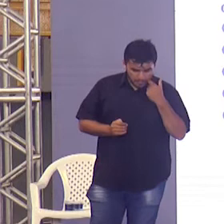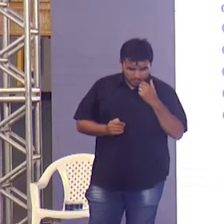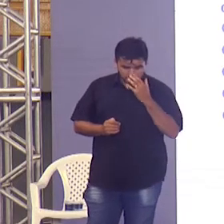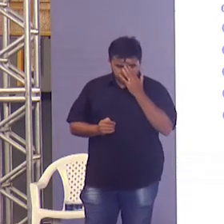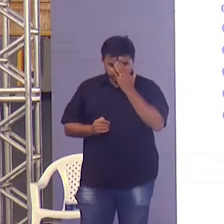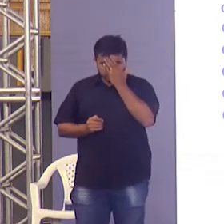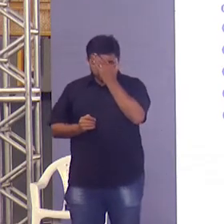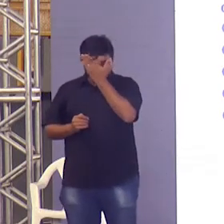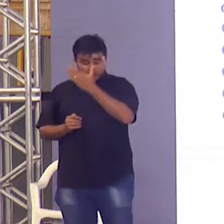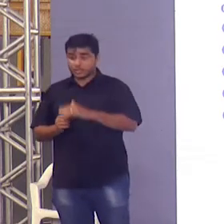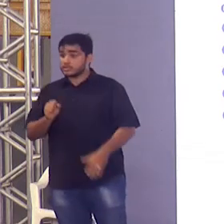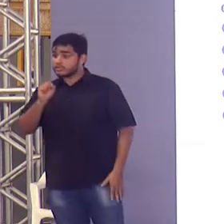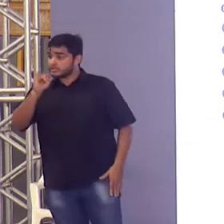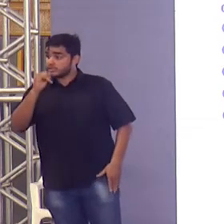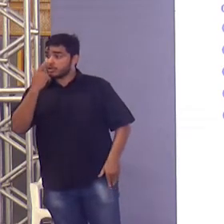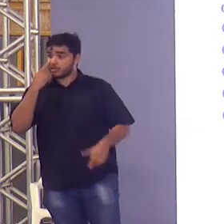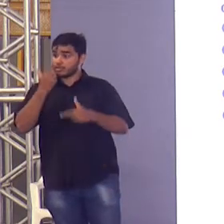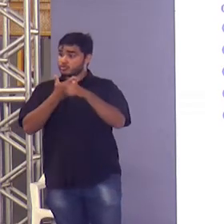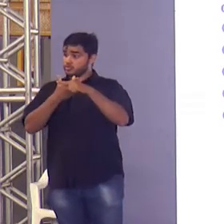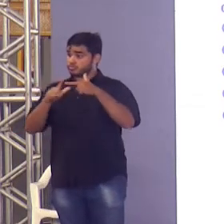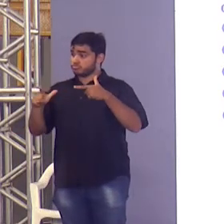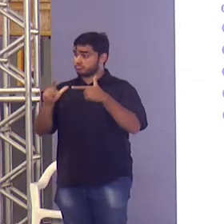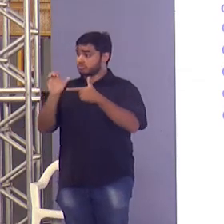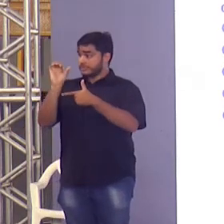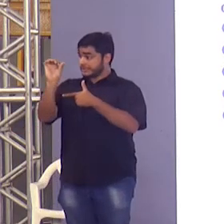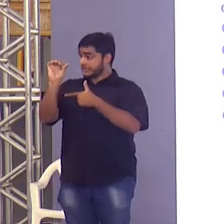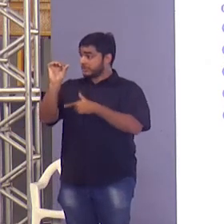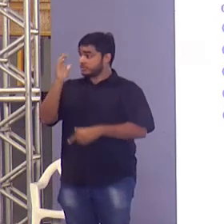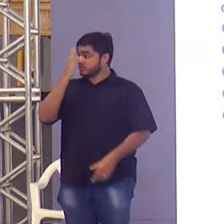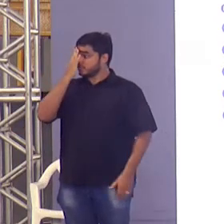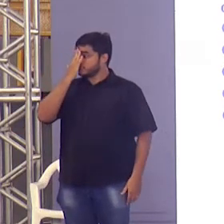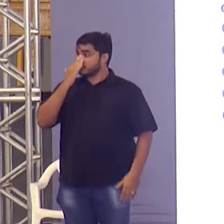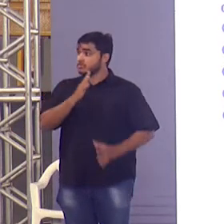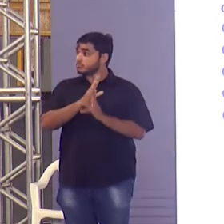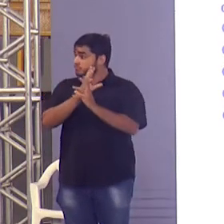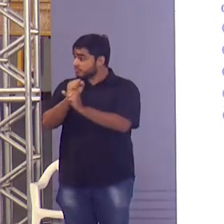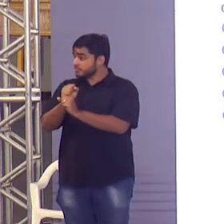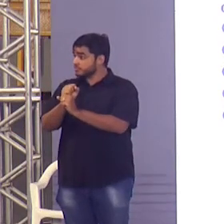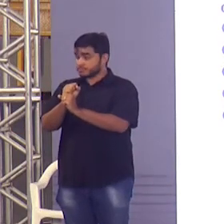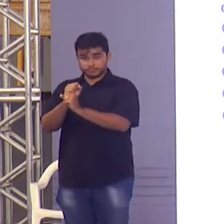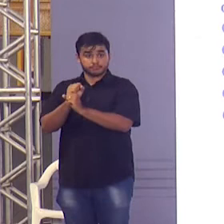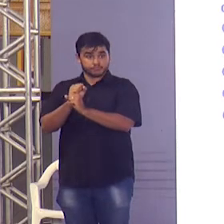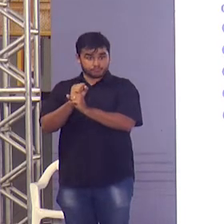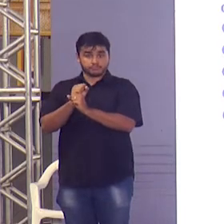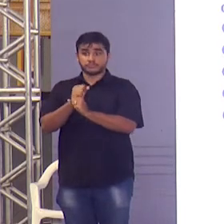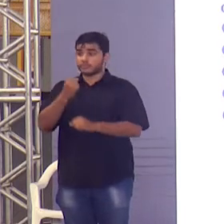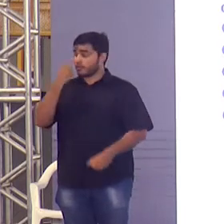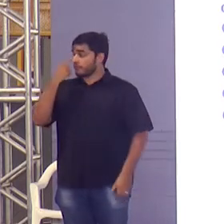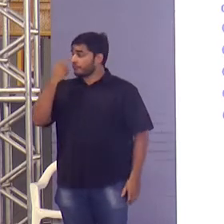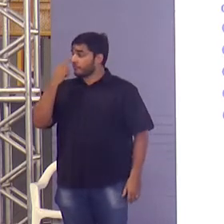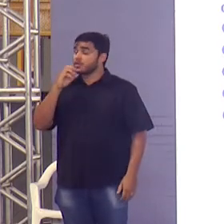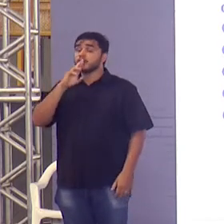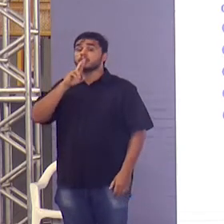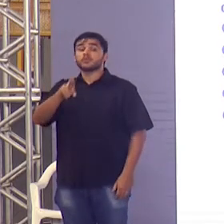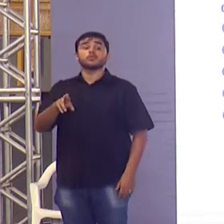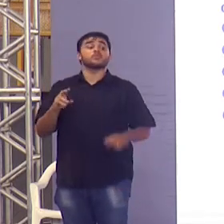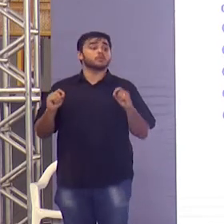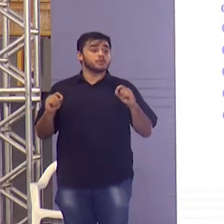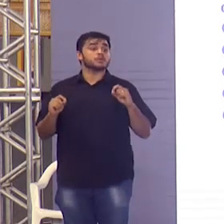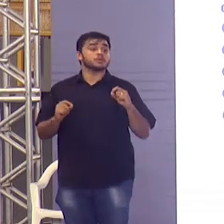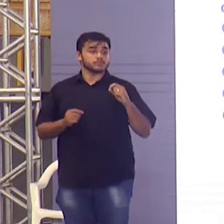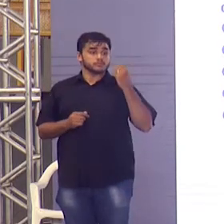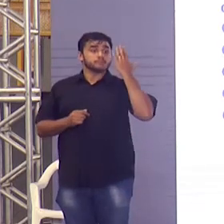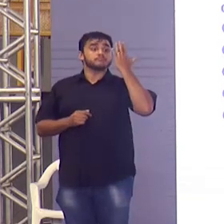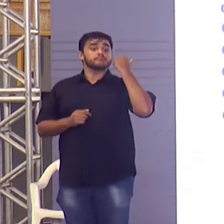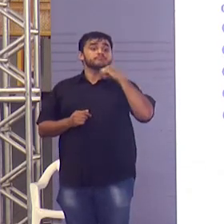Quando eu divido por 6, que foi essa divisão que vocês fizeram aí, o resto, ele